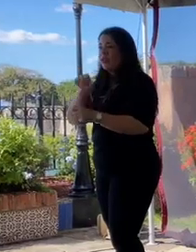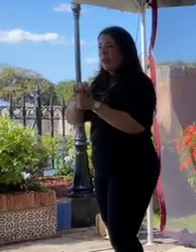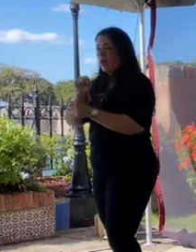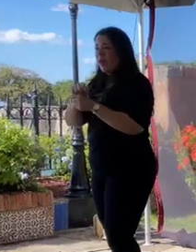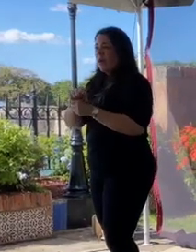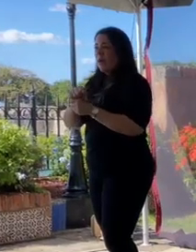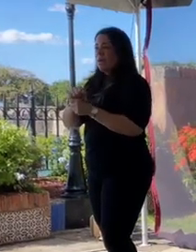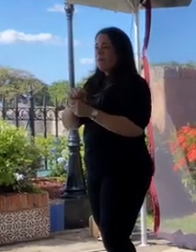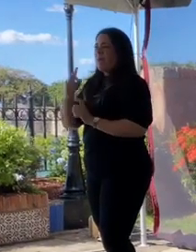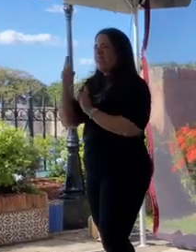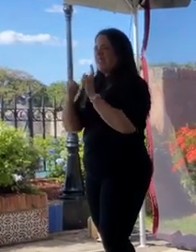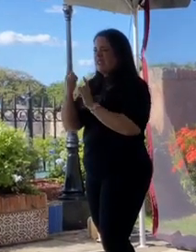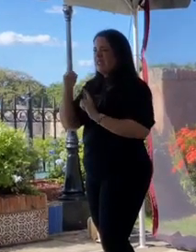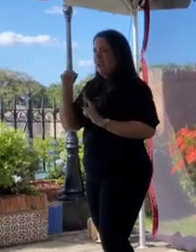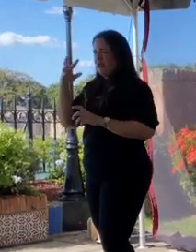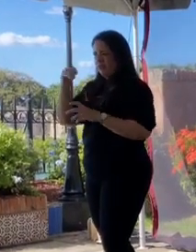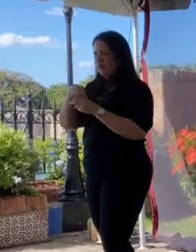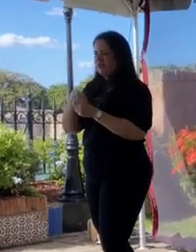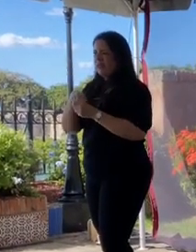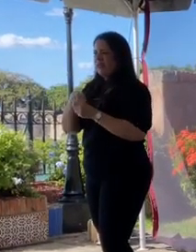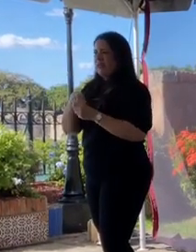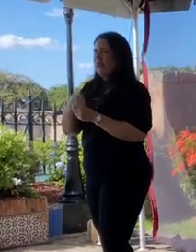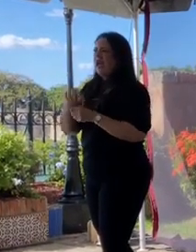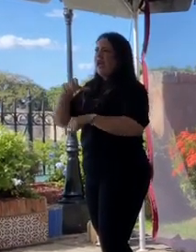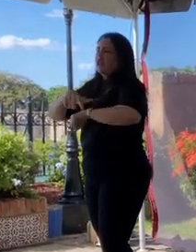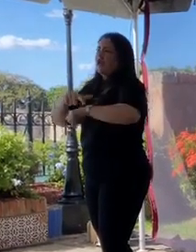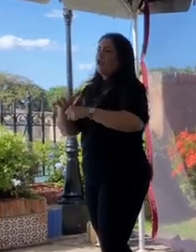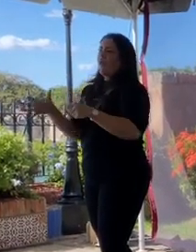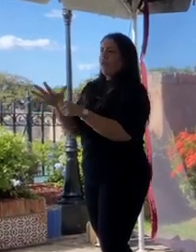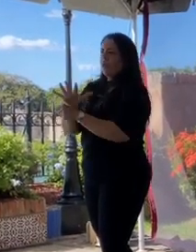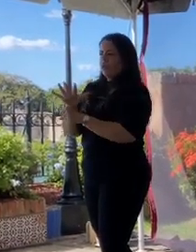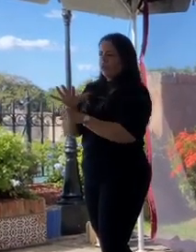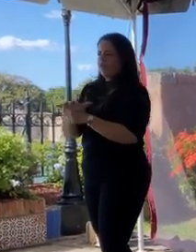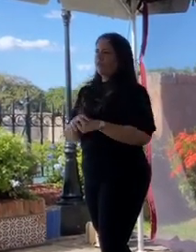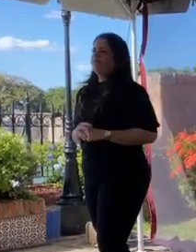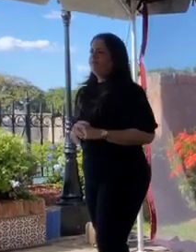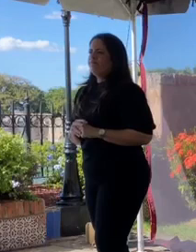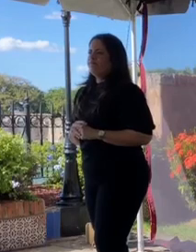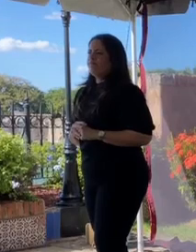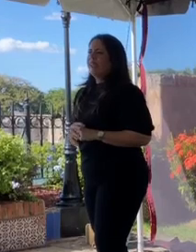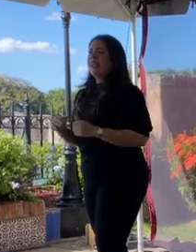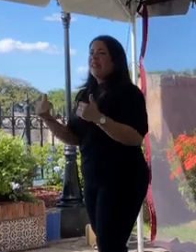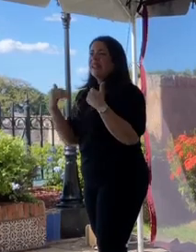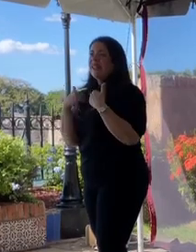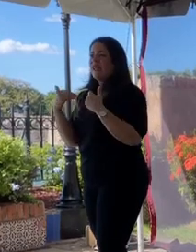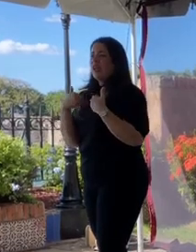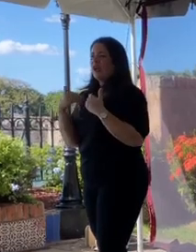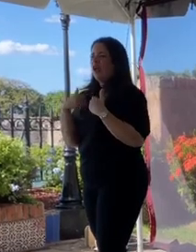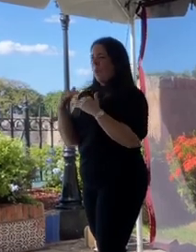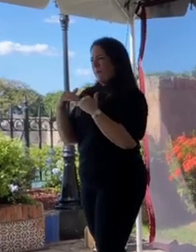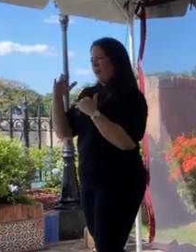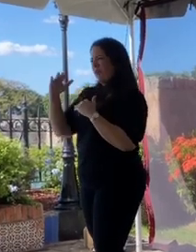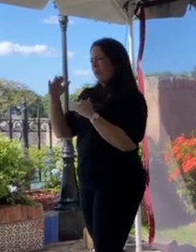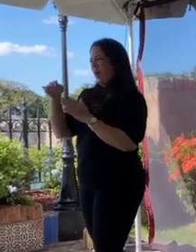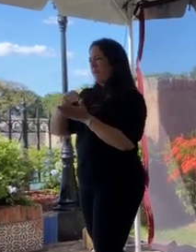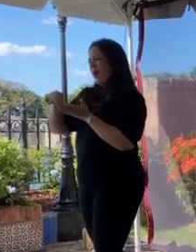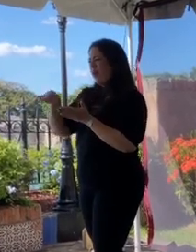manera presencial y a tiempo completo y que tenga un ingreso máximo